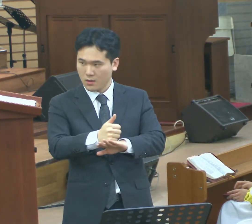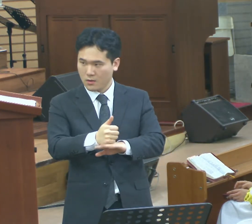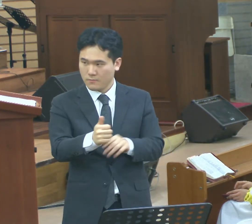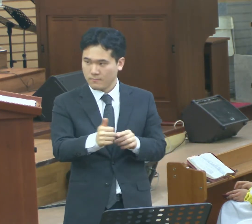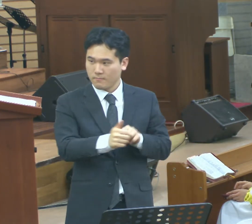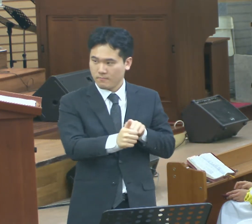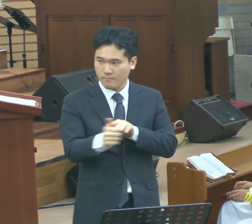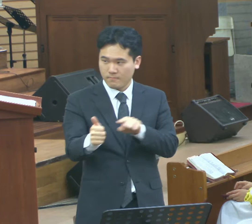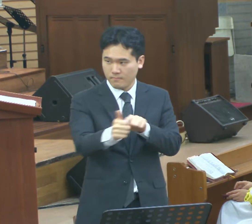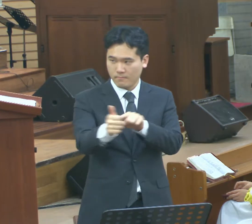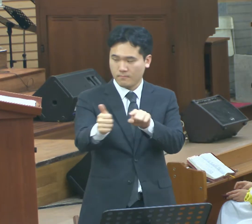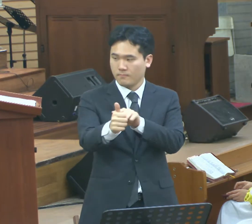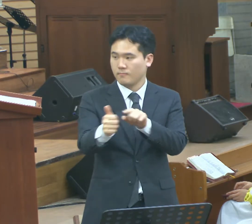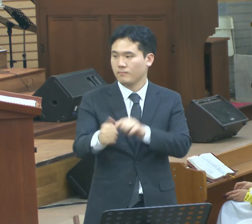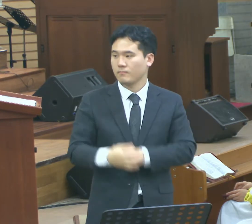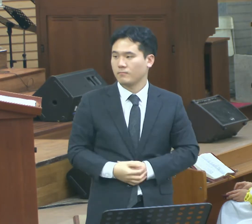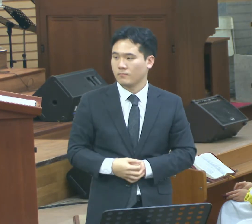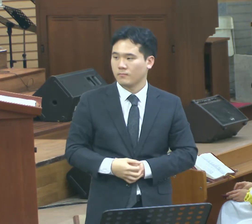움직이죠.